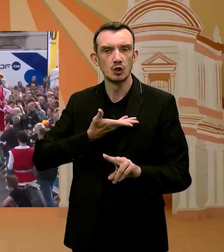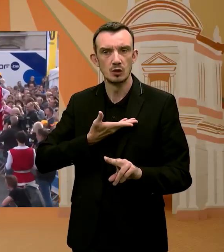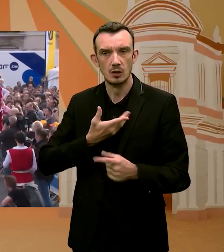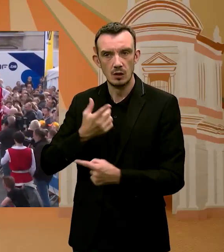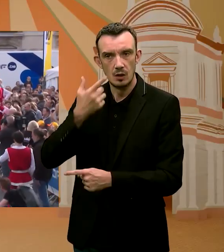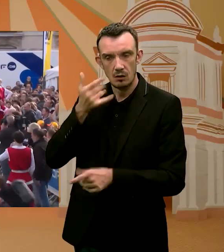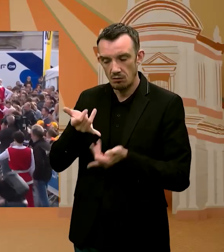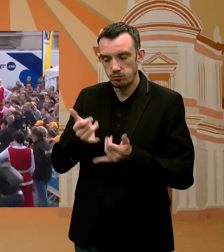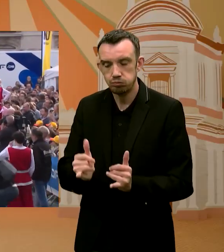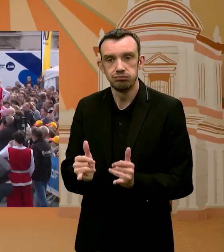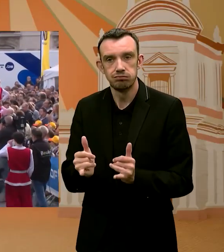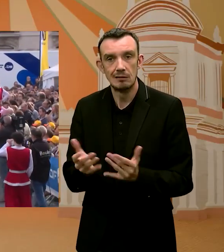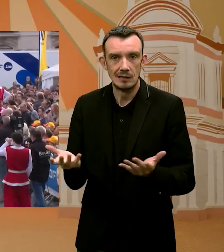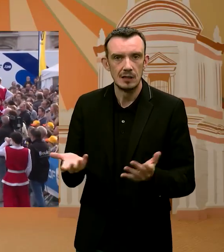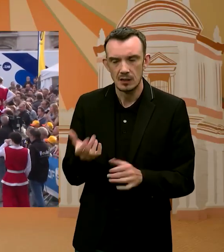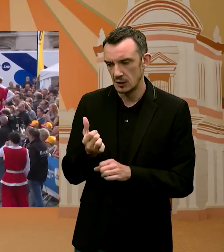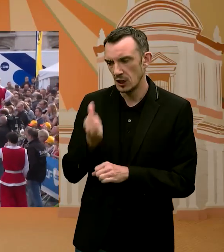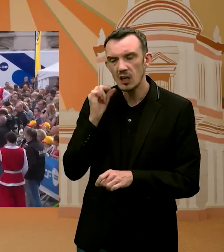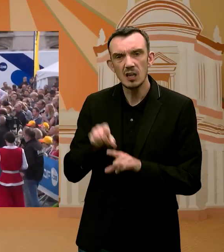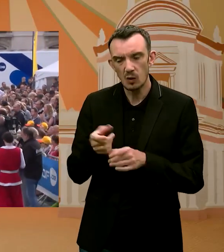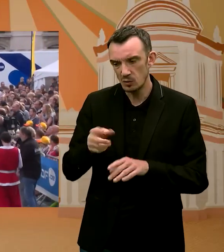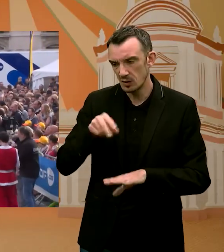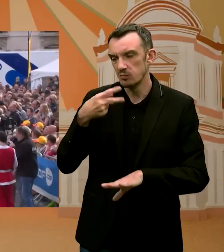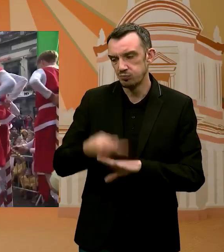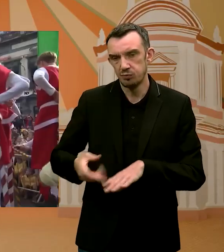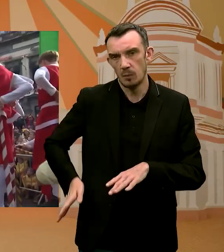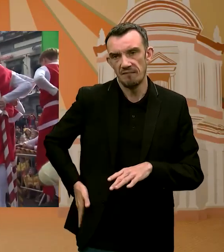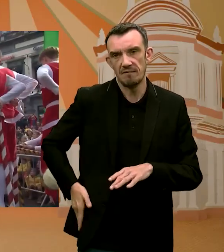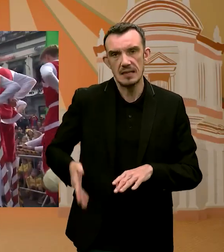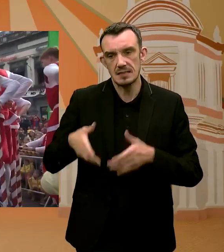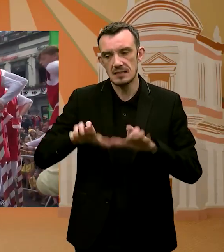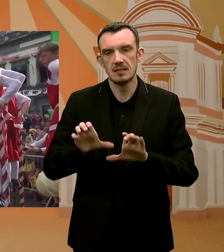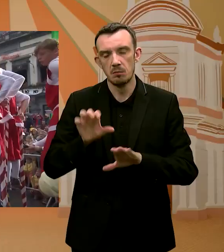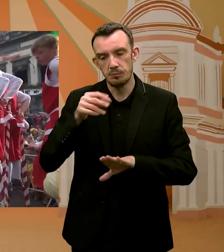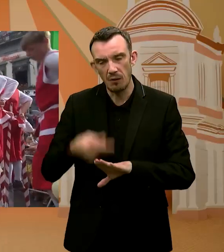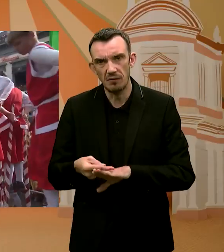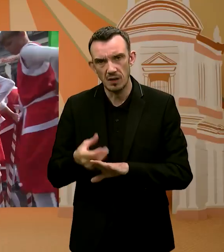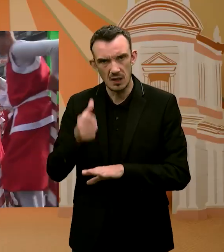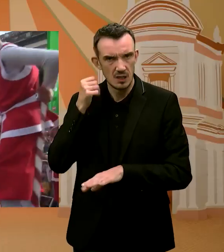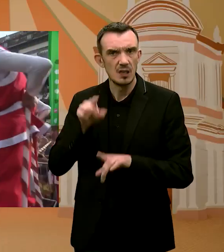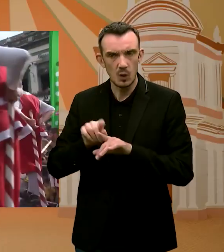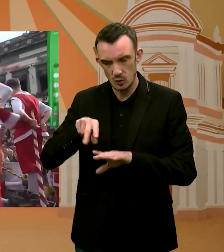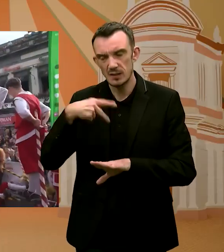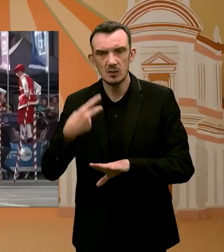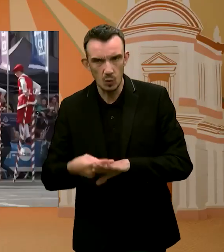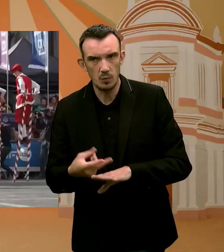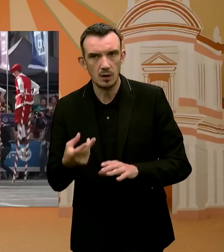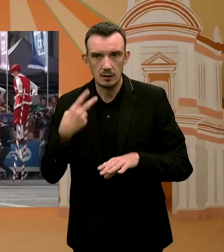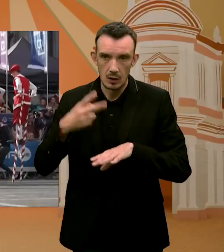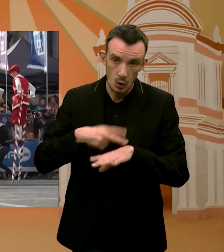il avait fait une chute aussi, Alice, si je ne dis pas de bêtises, sur la place du théâtre. Mais voilà, c'est évidemment une douleur qui va se relever.